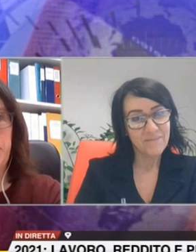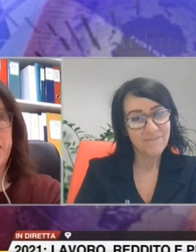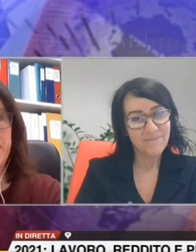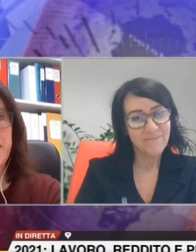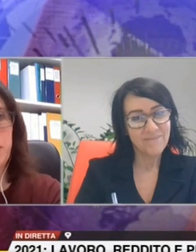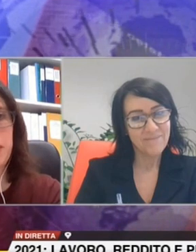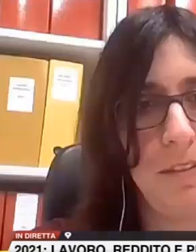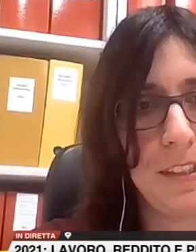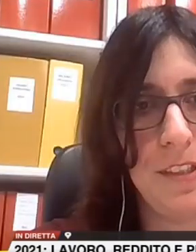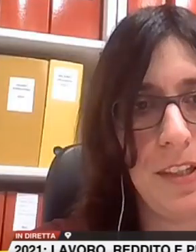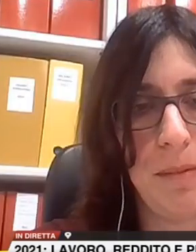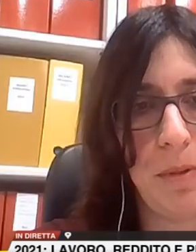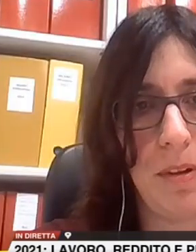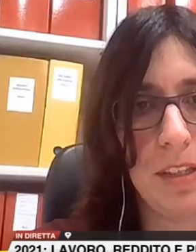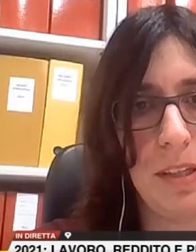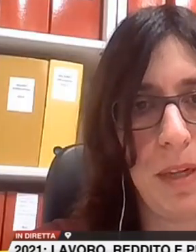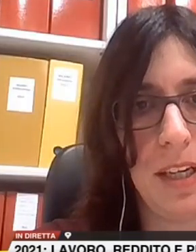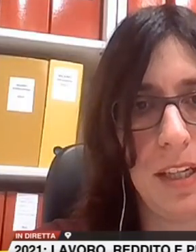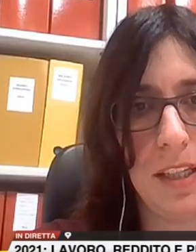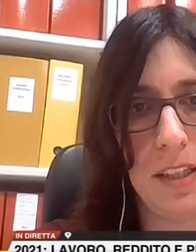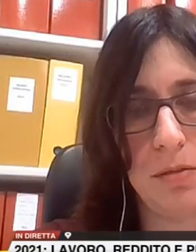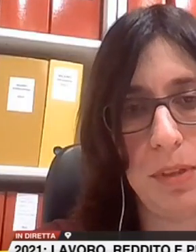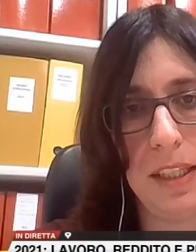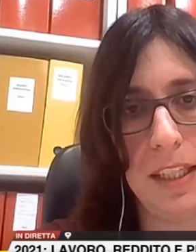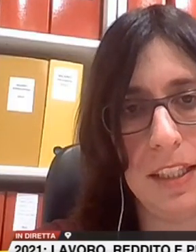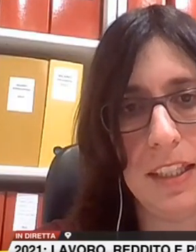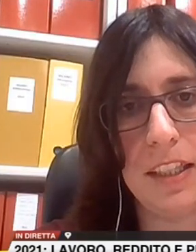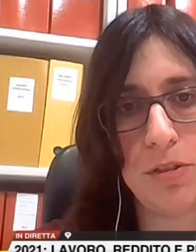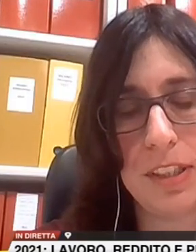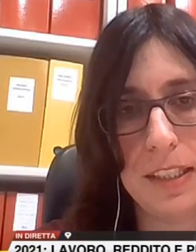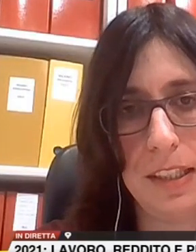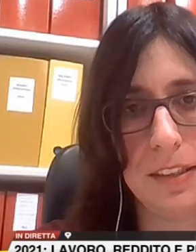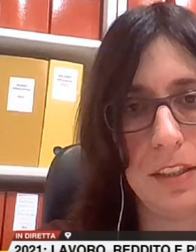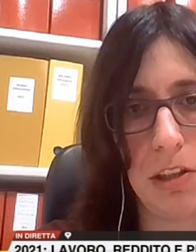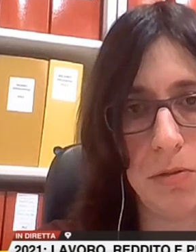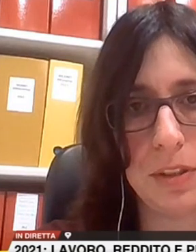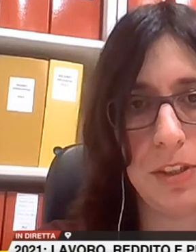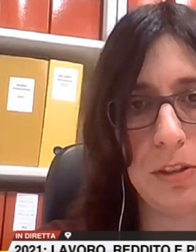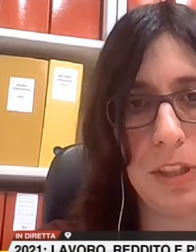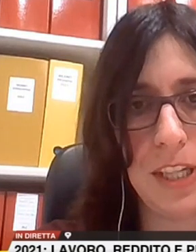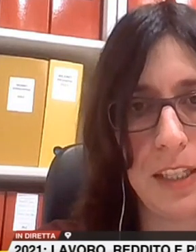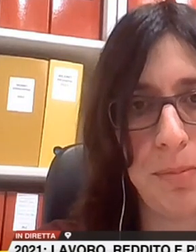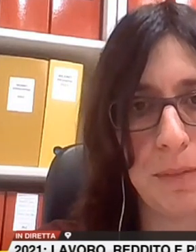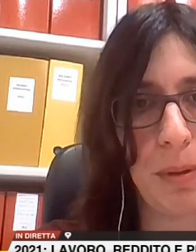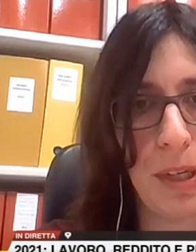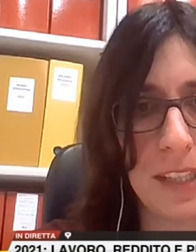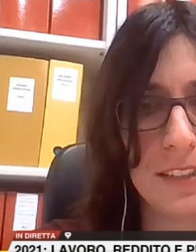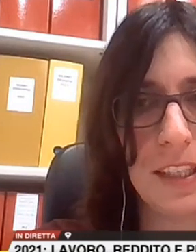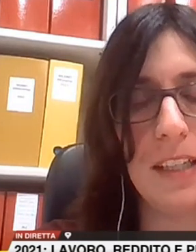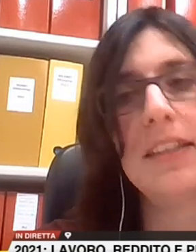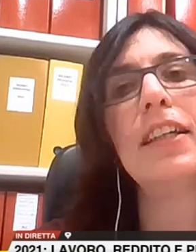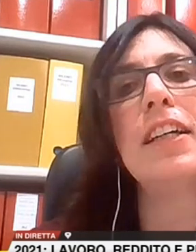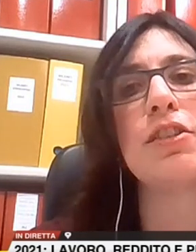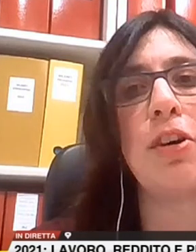la partenza, quindi festeggeremo assieme a tutte le nostre sedi nel territorio questi 110 anni, perché proprio la